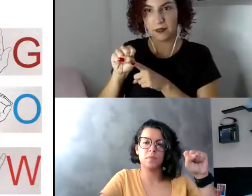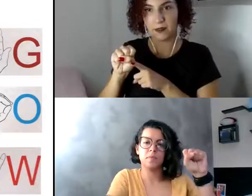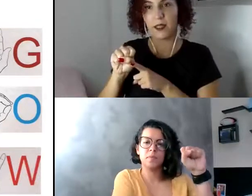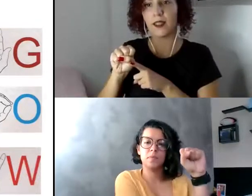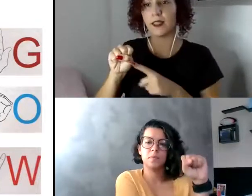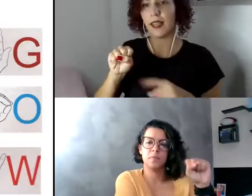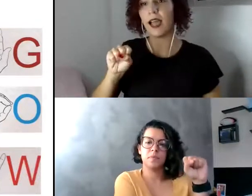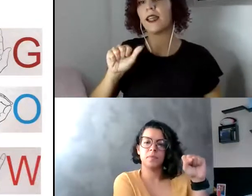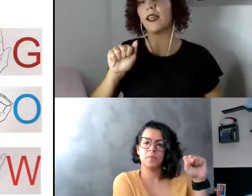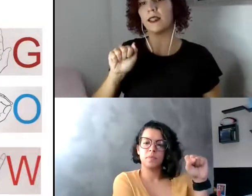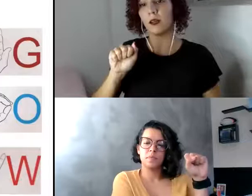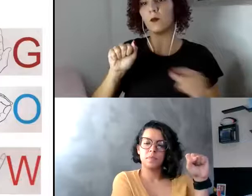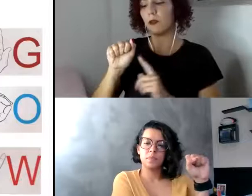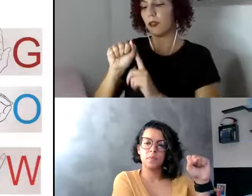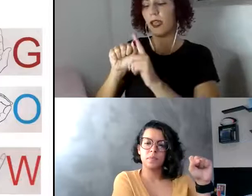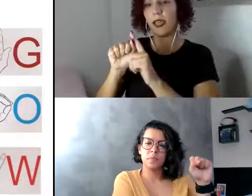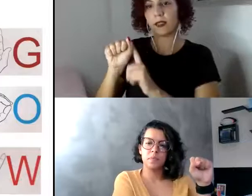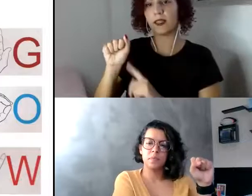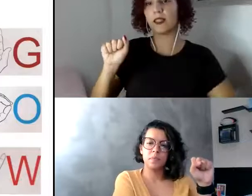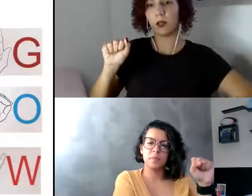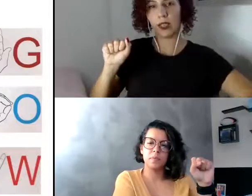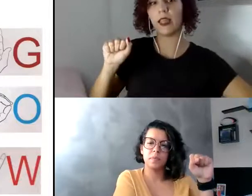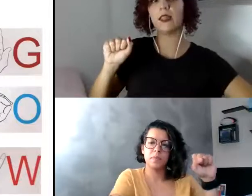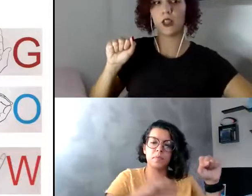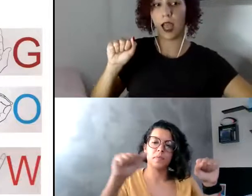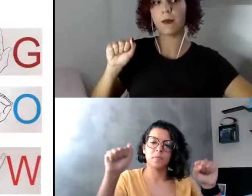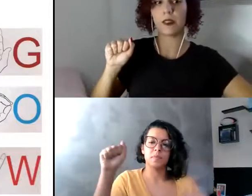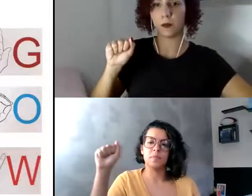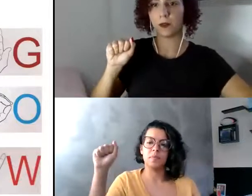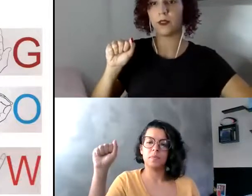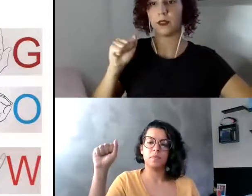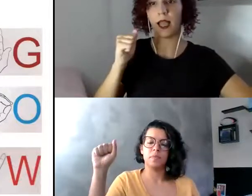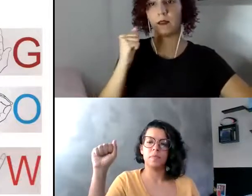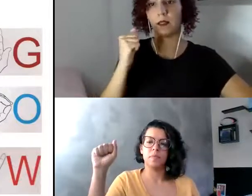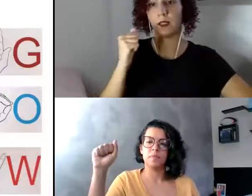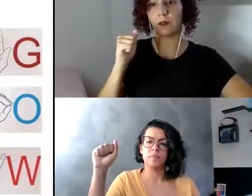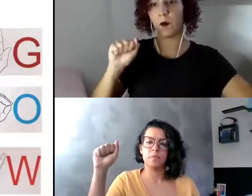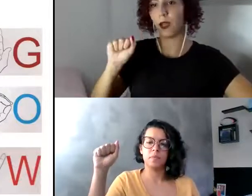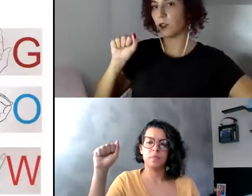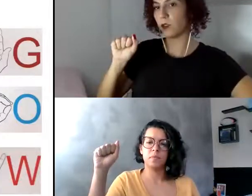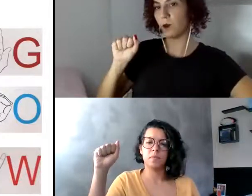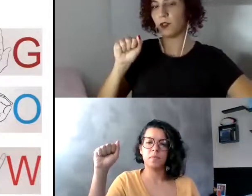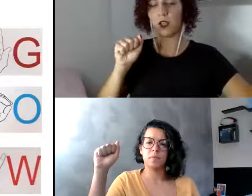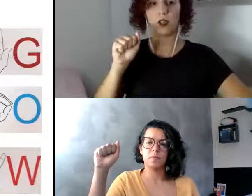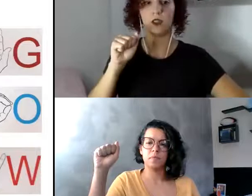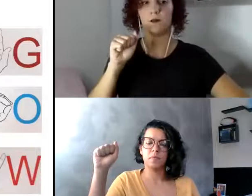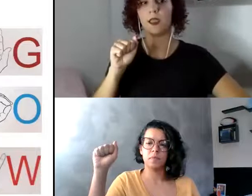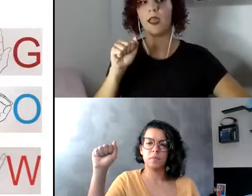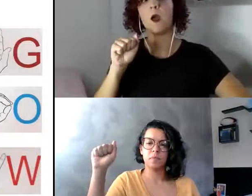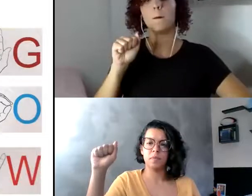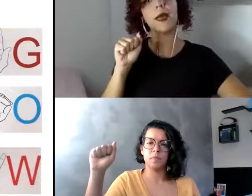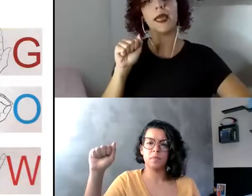S, tá? Então, é esse dedão aqui de A mesmo, tá? Esse formatinho de mão